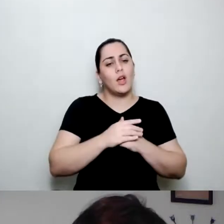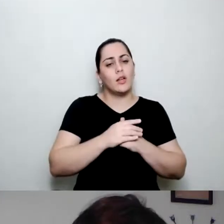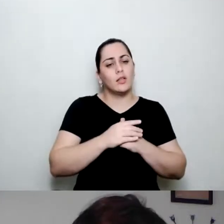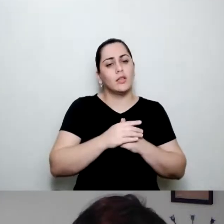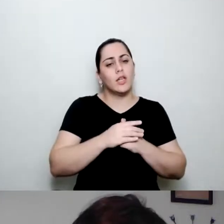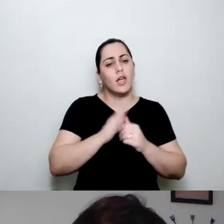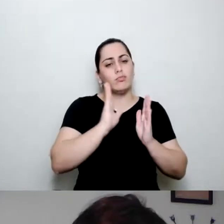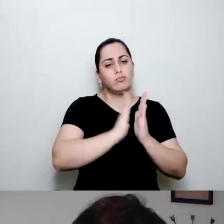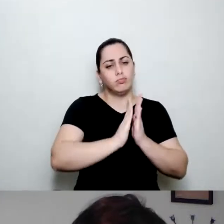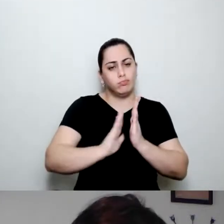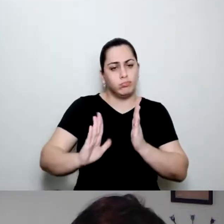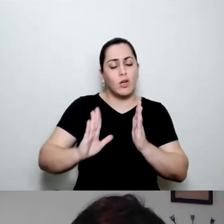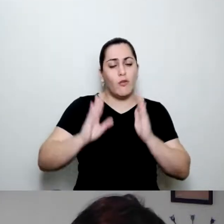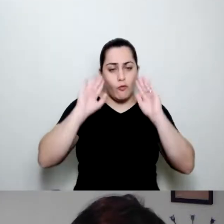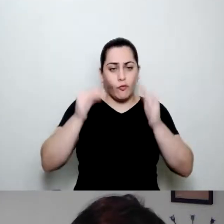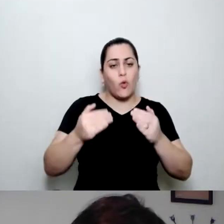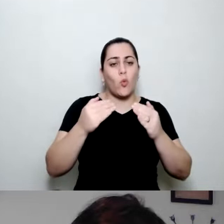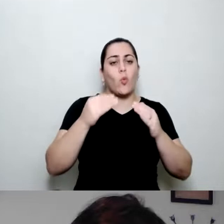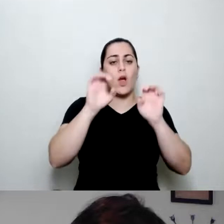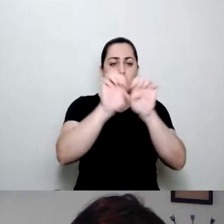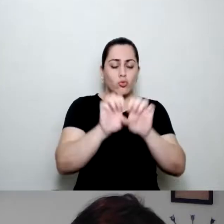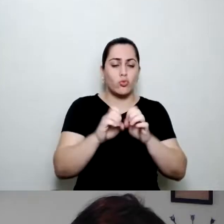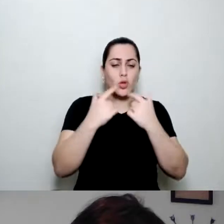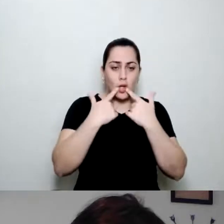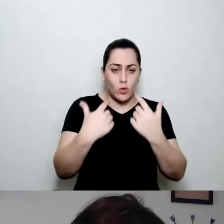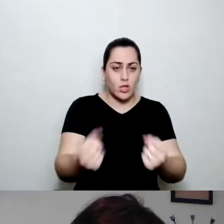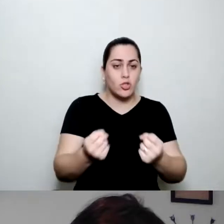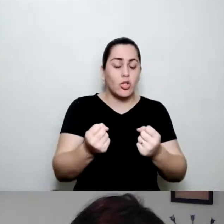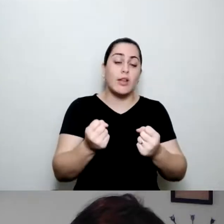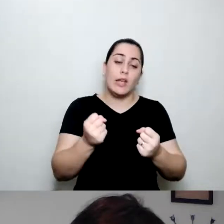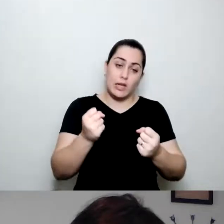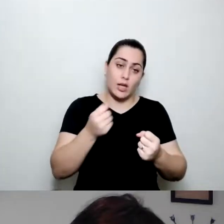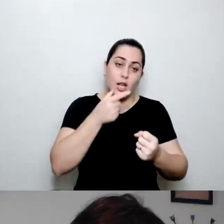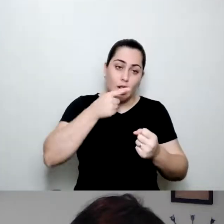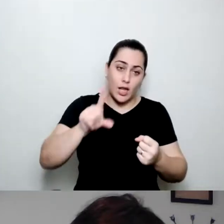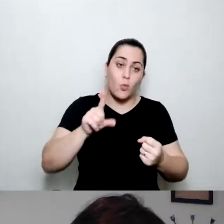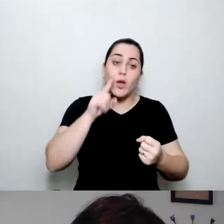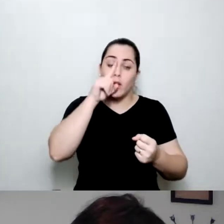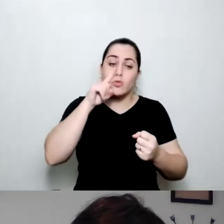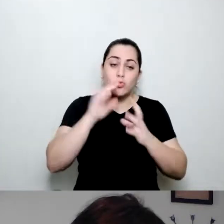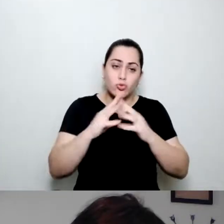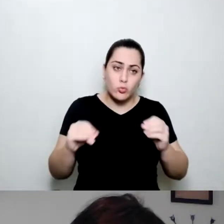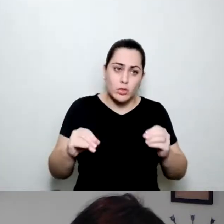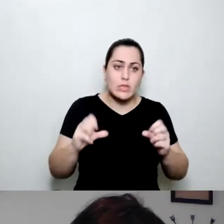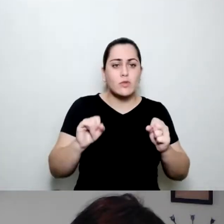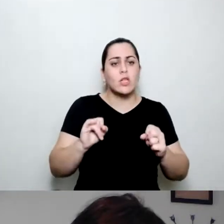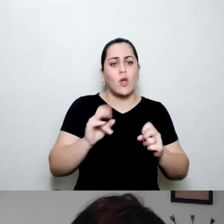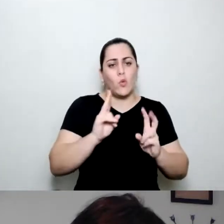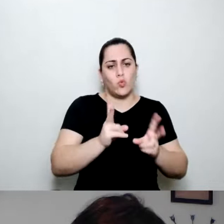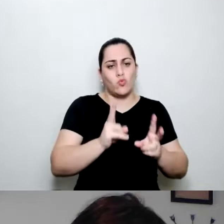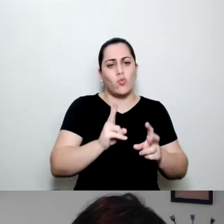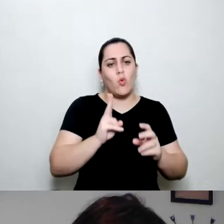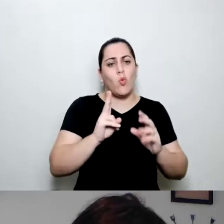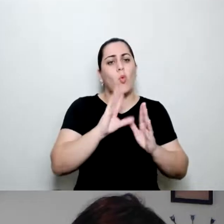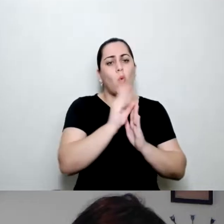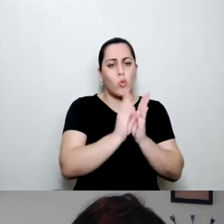que foca na estrutura linguística. Aí sim que as línguas ameaçadas devem ser a prioridade. Se você quer preservar o conteúdo para a